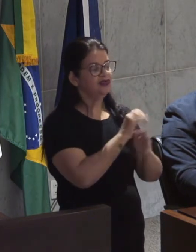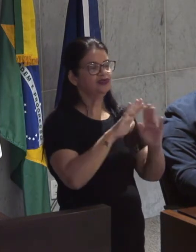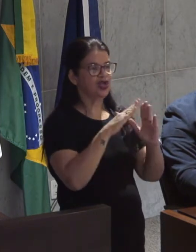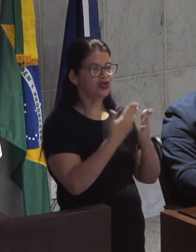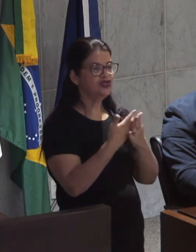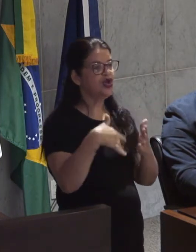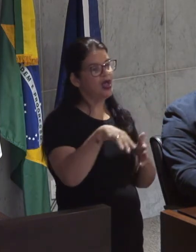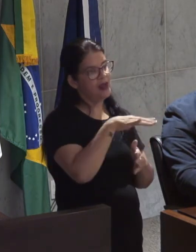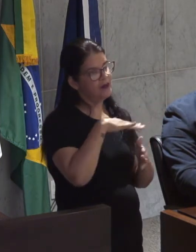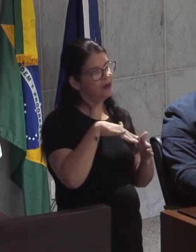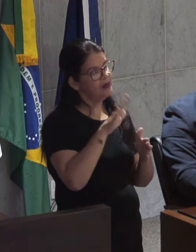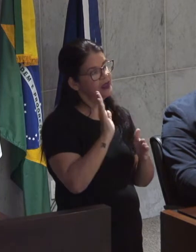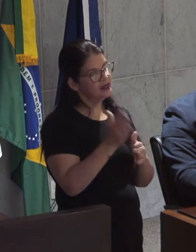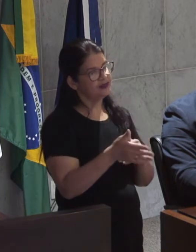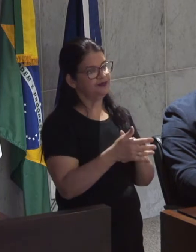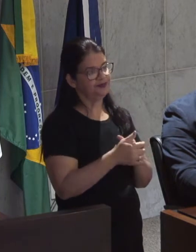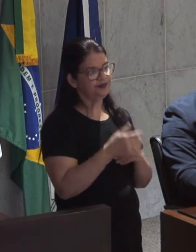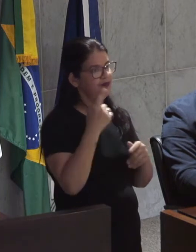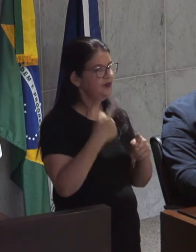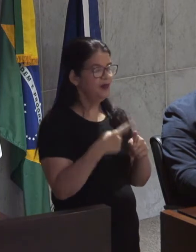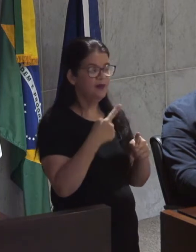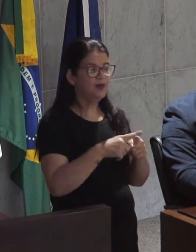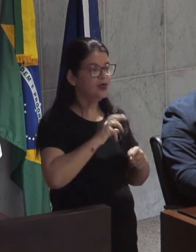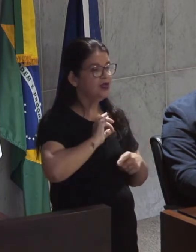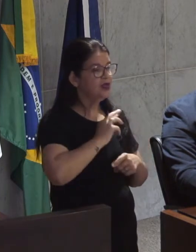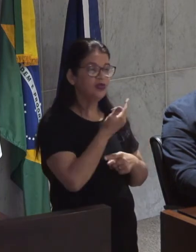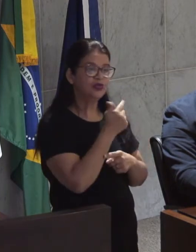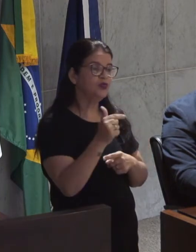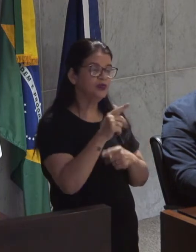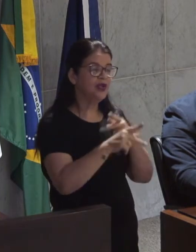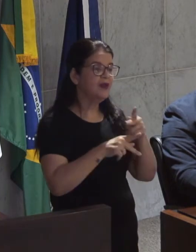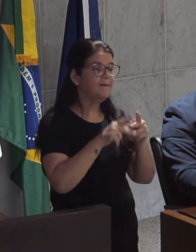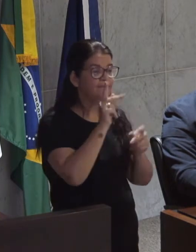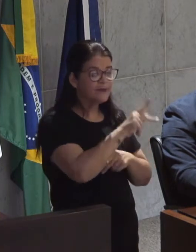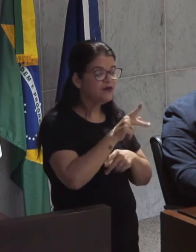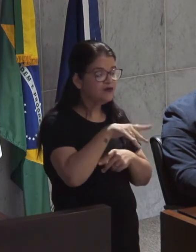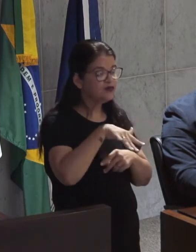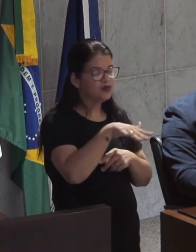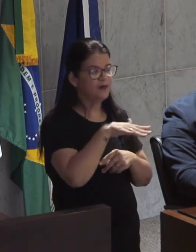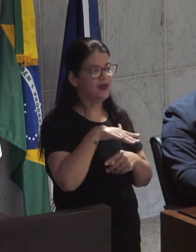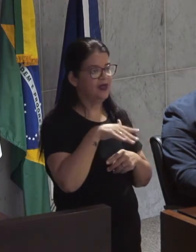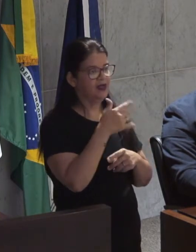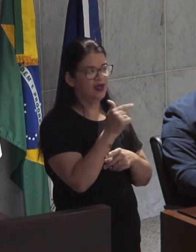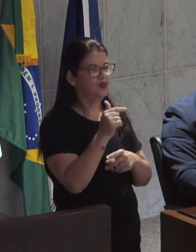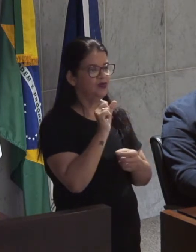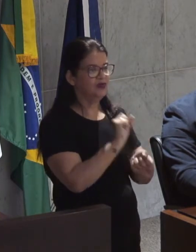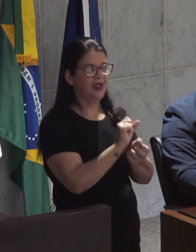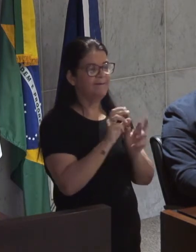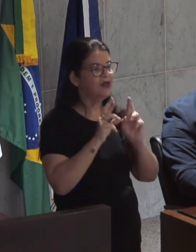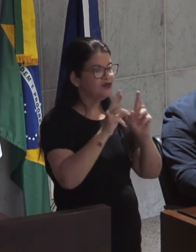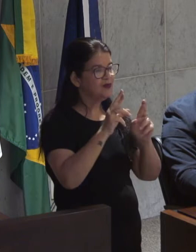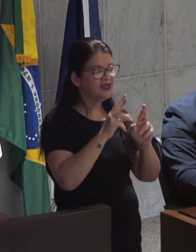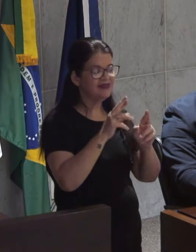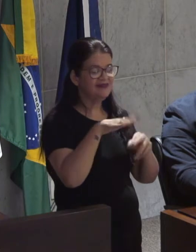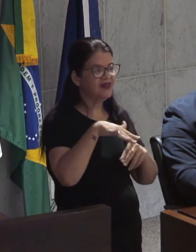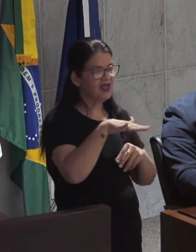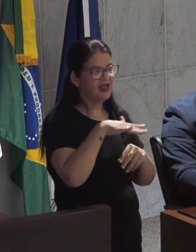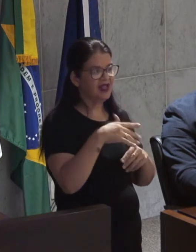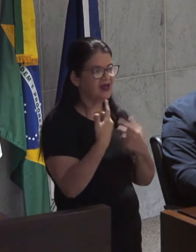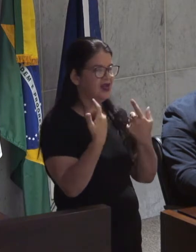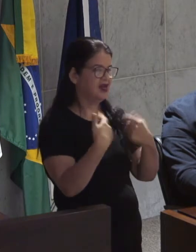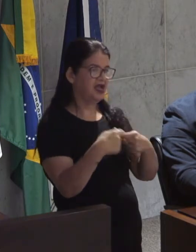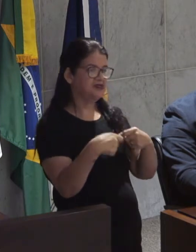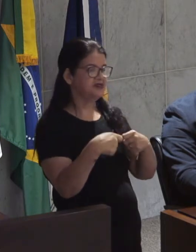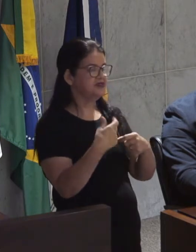pública, porque não tem professores para aquela área, porque não tem perspectiva naquela área, porque não tem